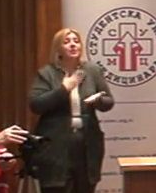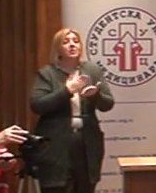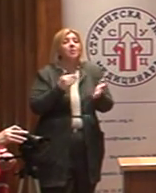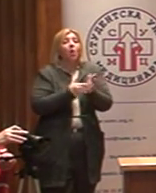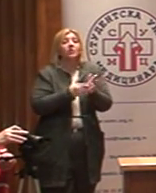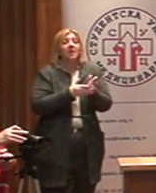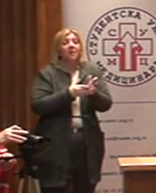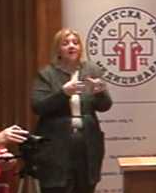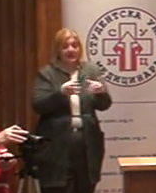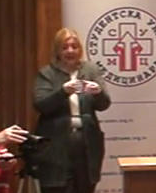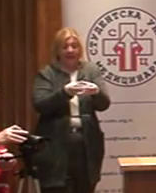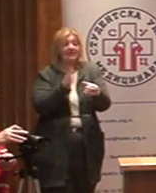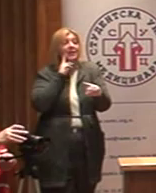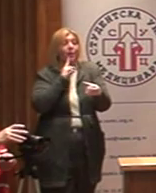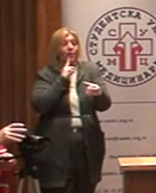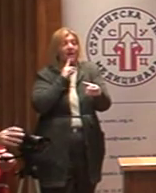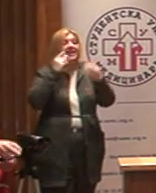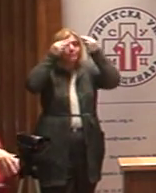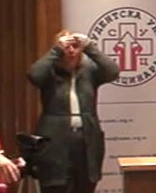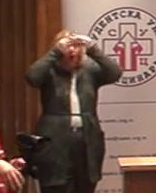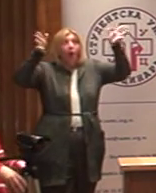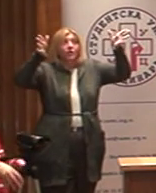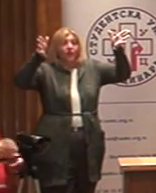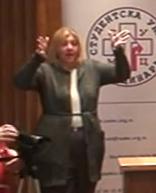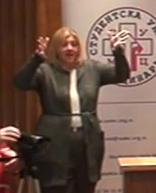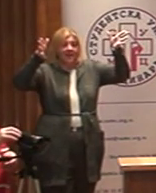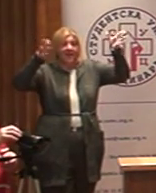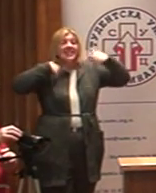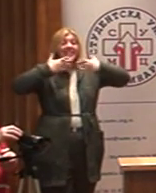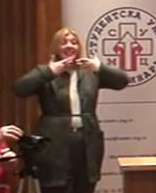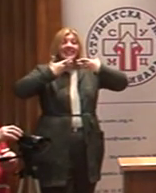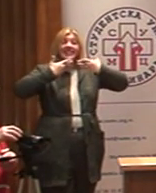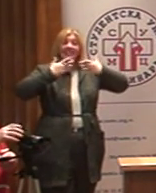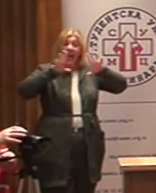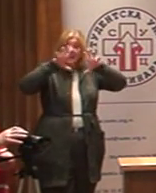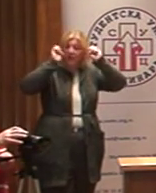gluvih, da su otvorenog uma, da shvataju potrebe, shvataju